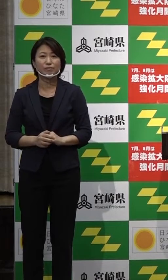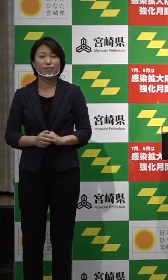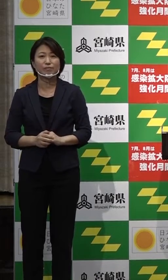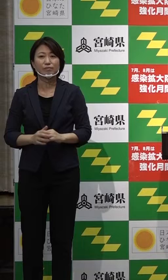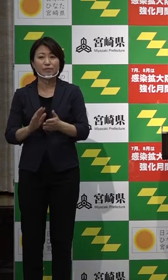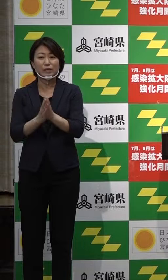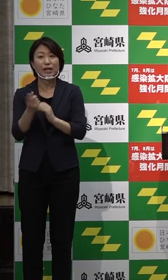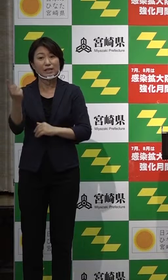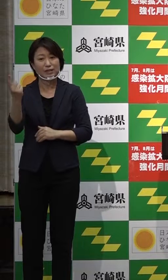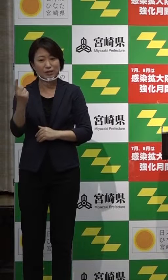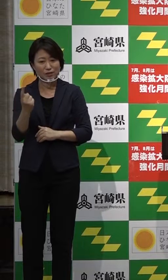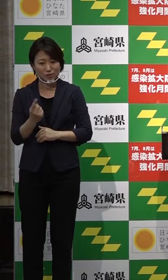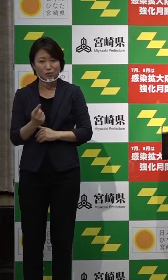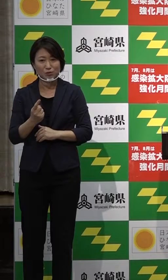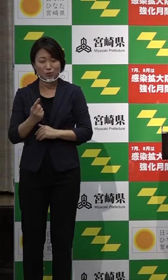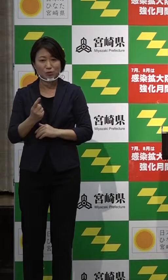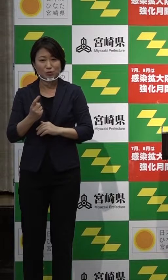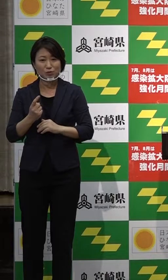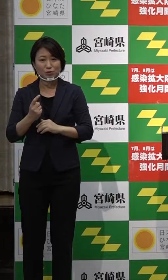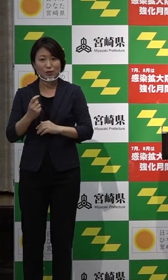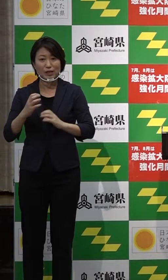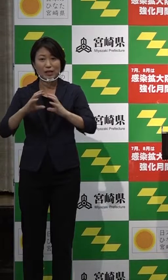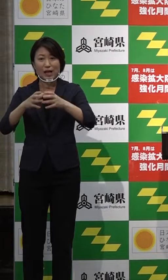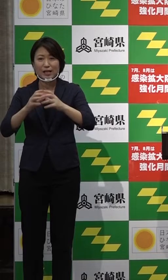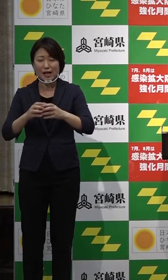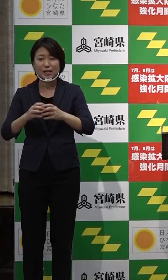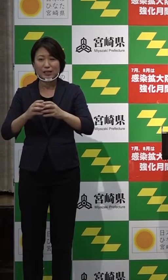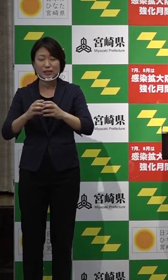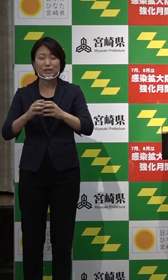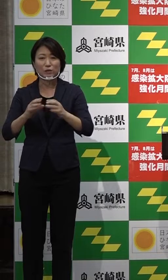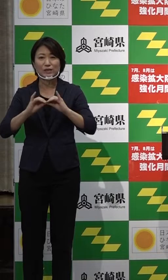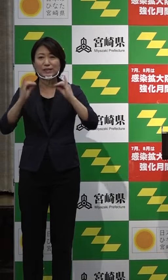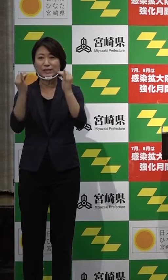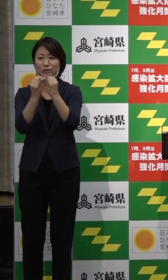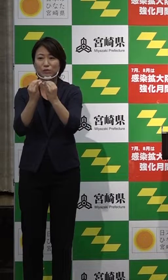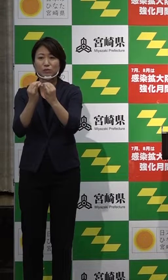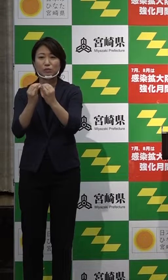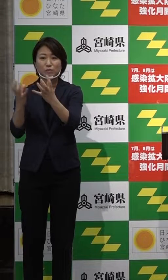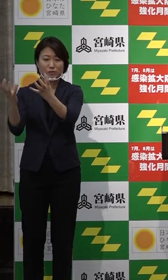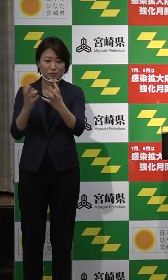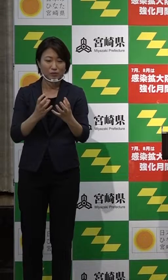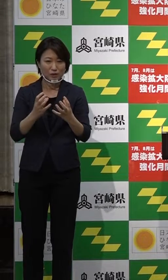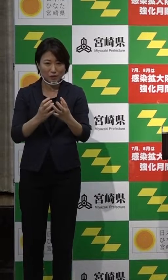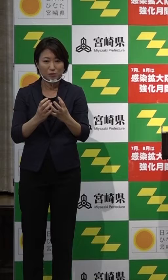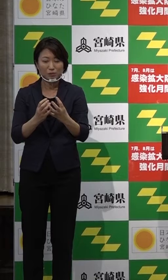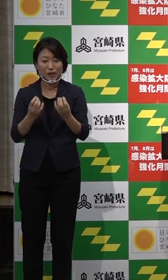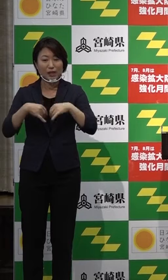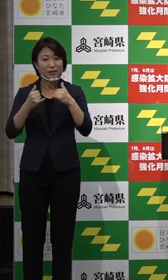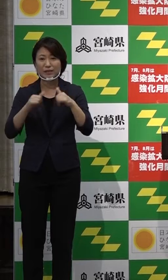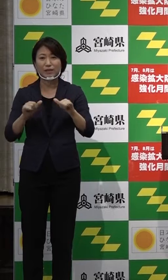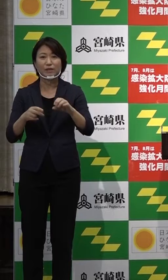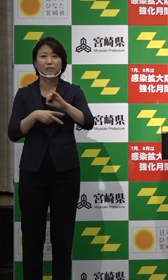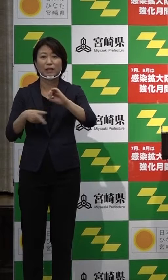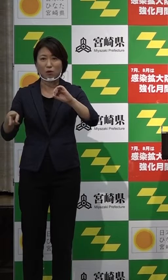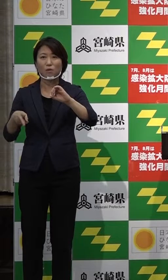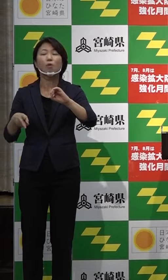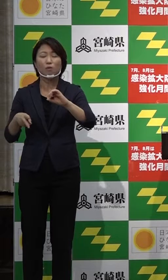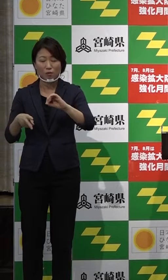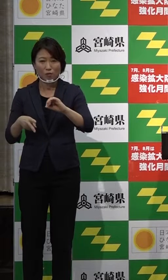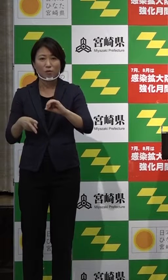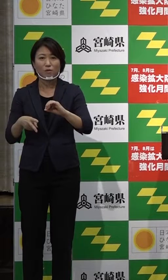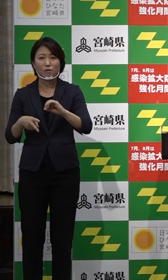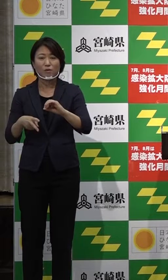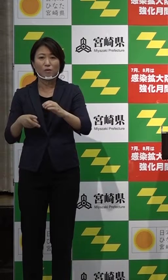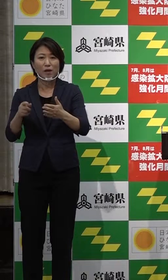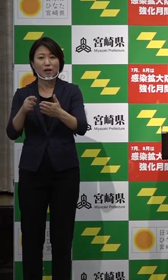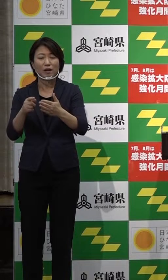来県をされた海外のチームからも感染者等もなくですね、無事合宿中止としての役割を果たす